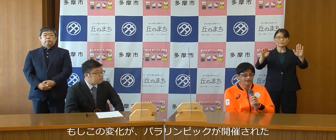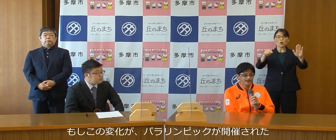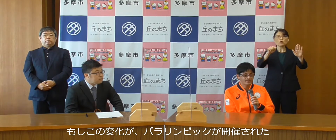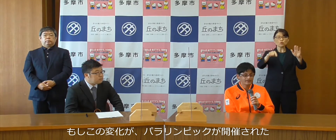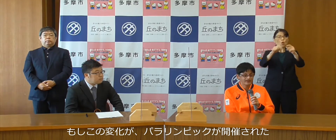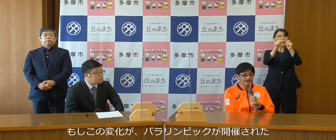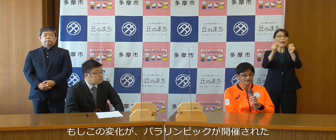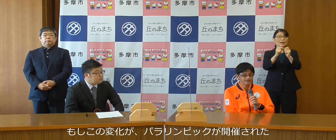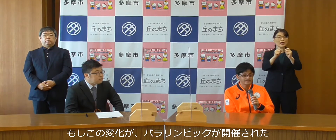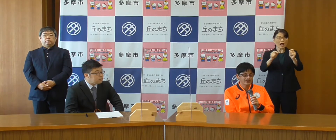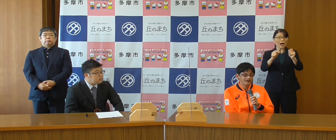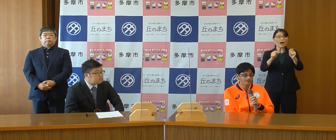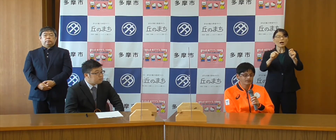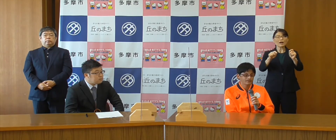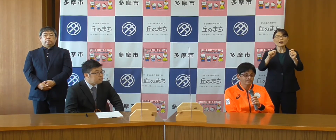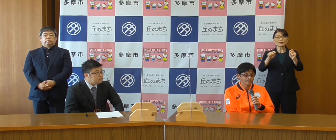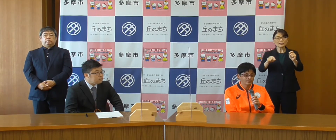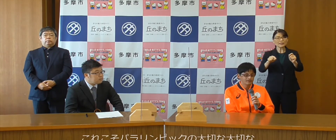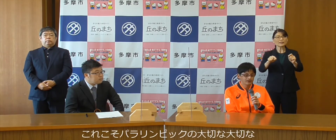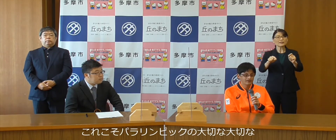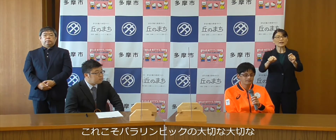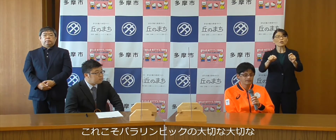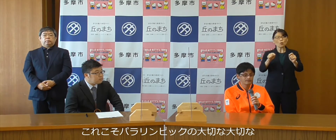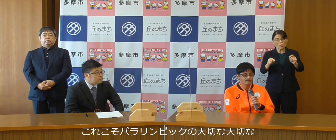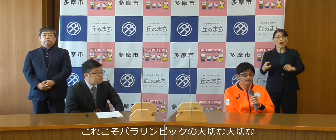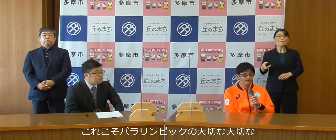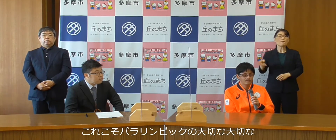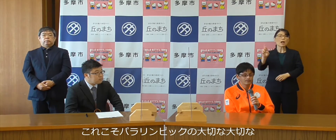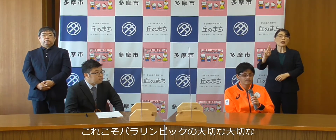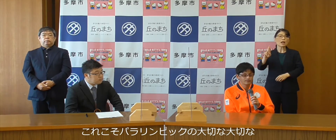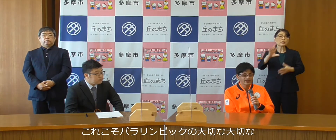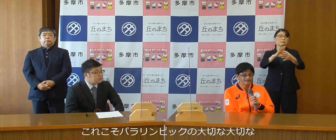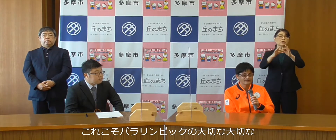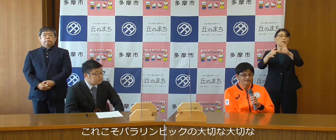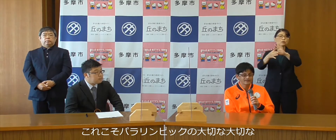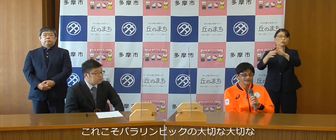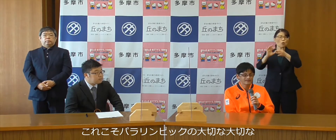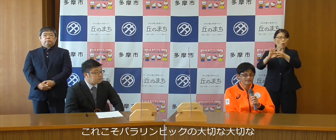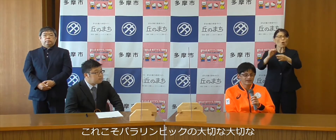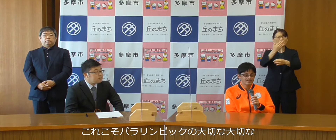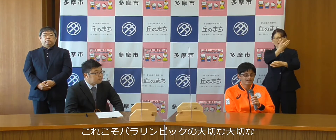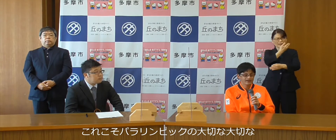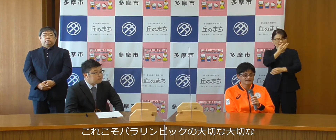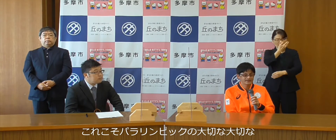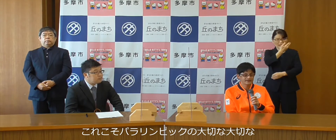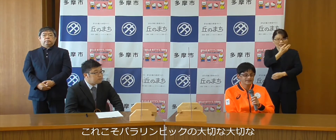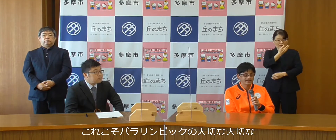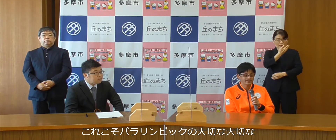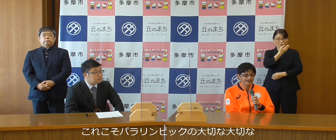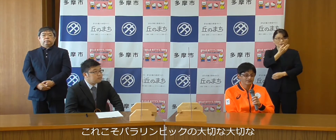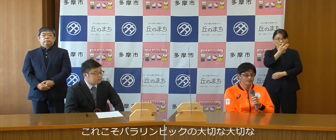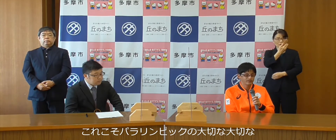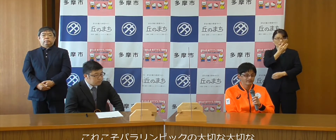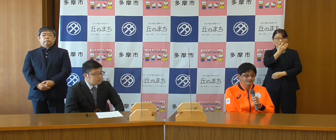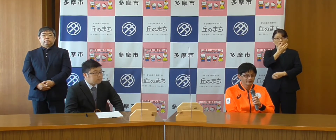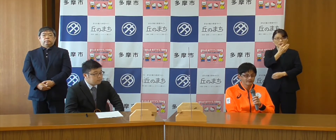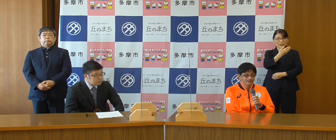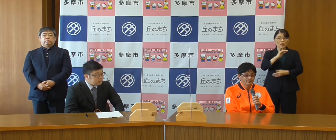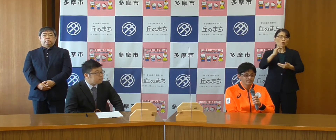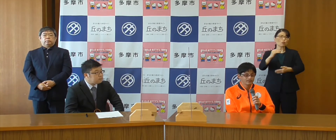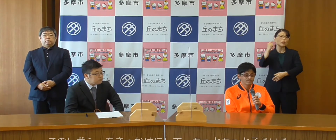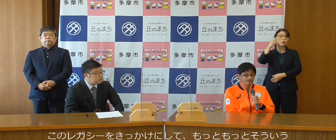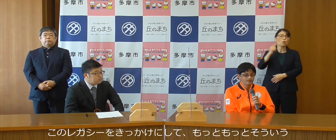その結果であったとしたら、これこそパラリンピックの大切な大切なレガシーなんじゃないかなと思います